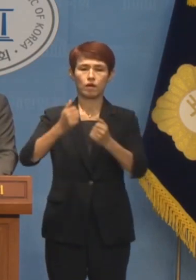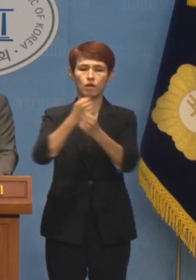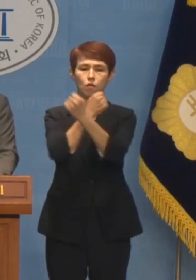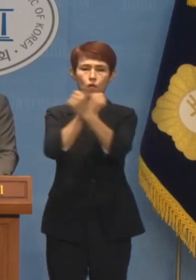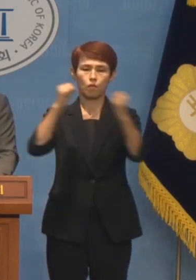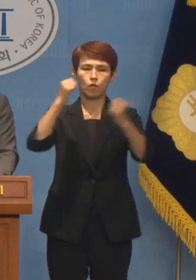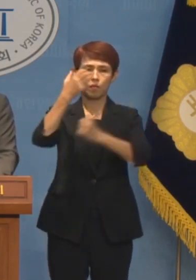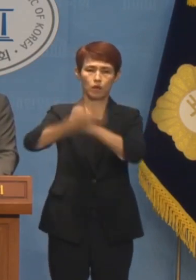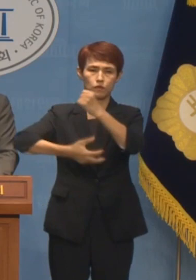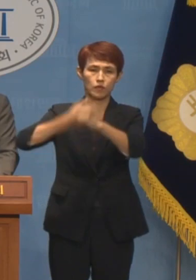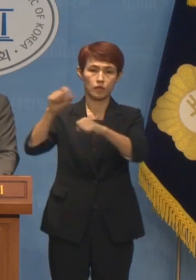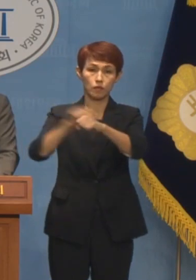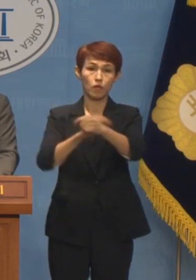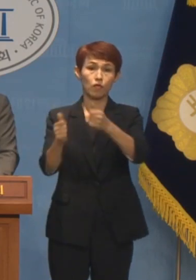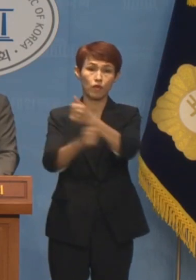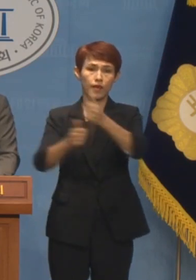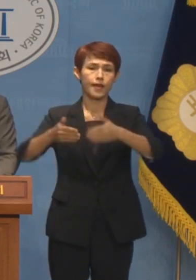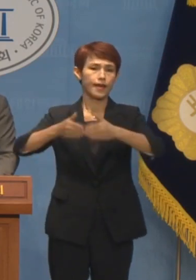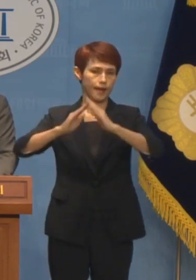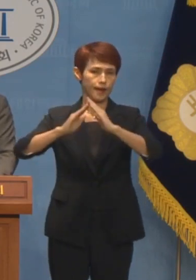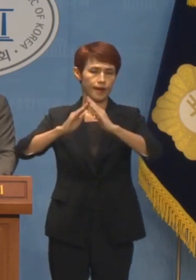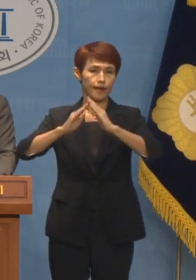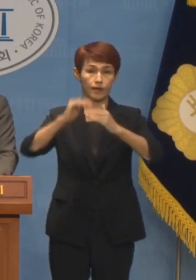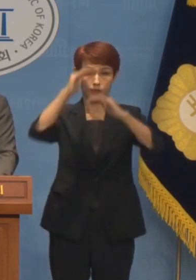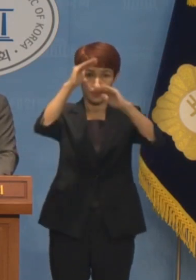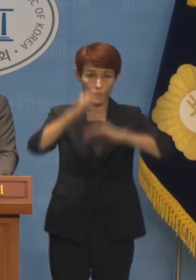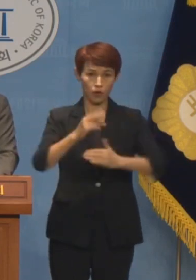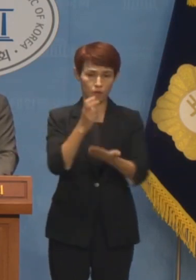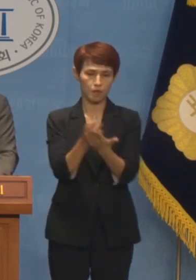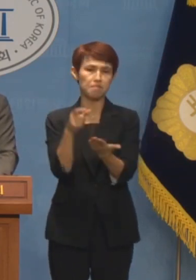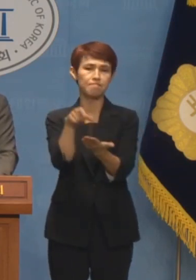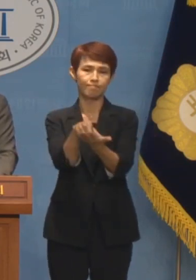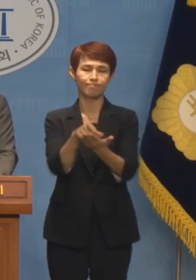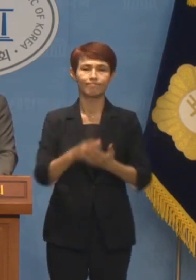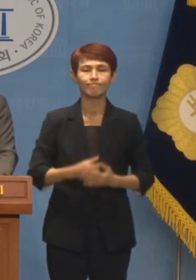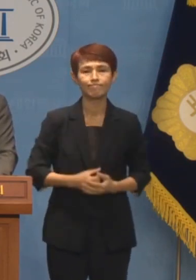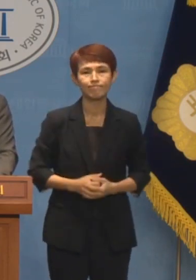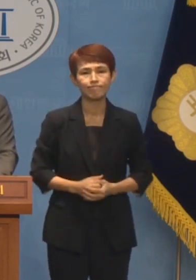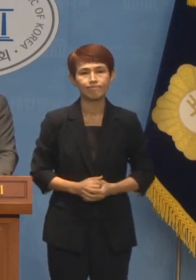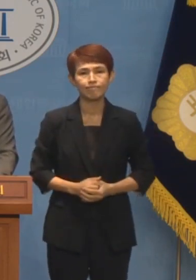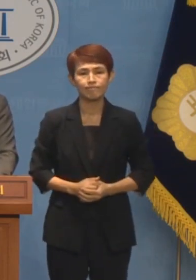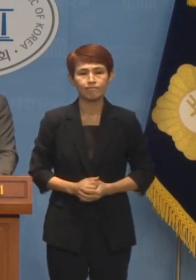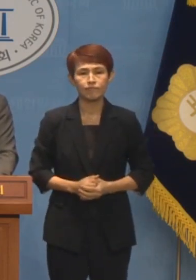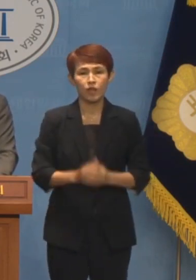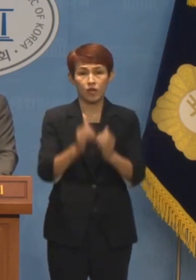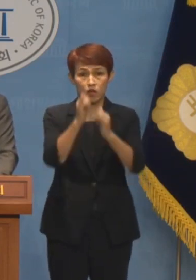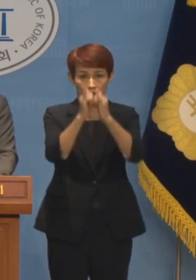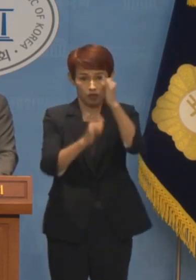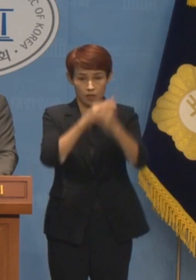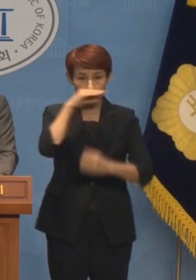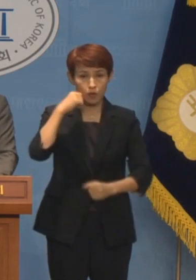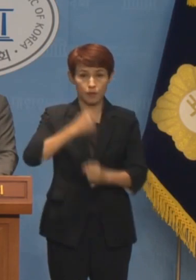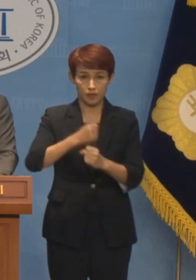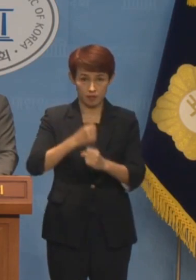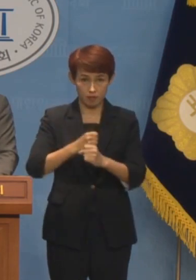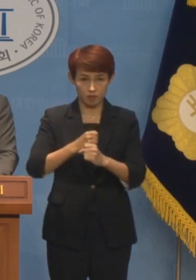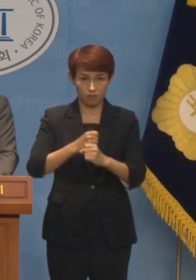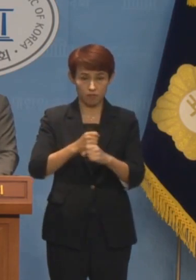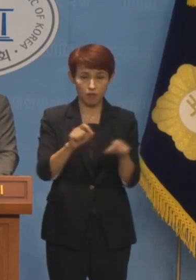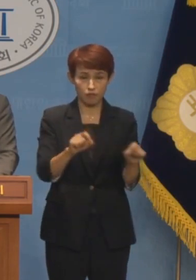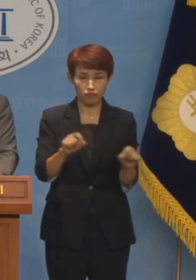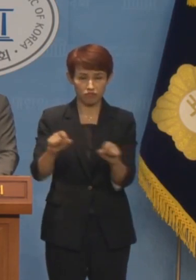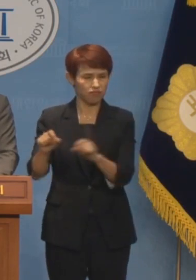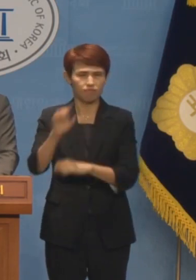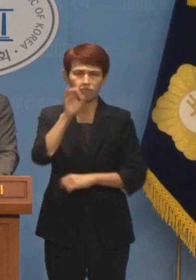80주년 특별위원회를 설치하는 내용 등이 담길 예정입니다. 역사 바로 세우기는 더 이상 늦춰서는 안